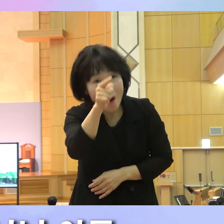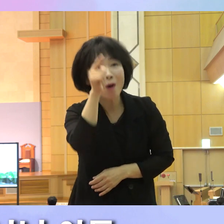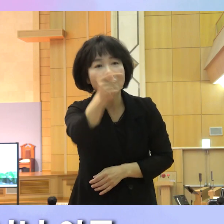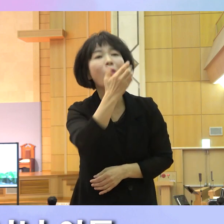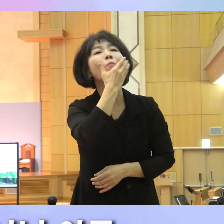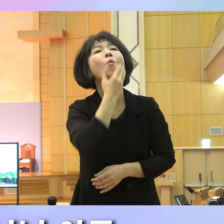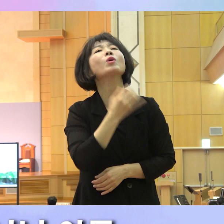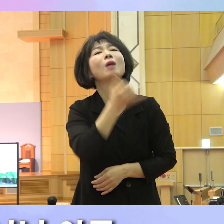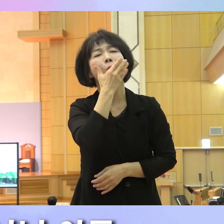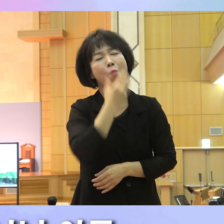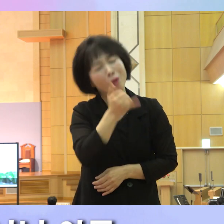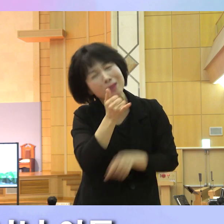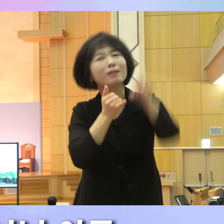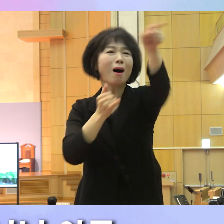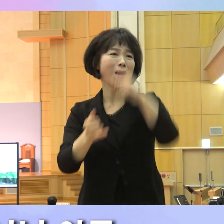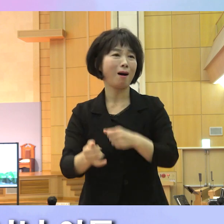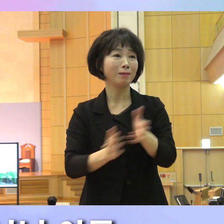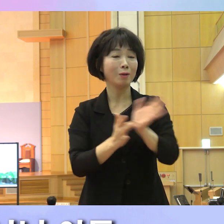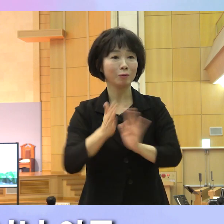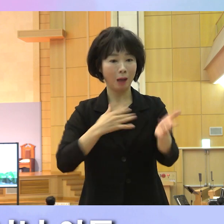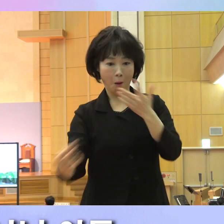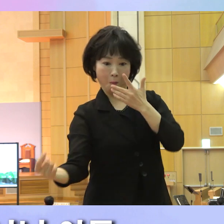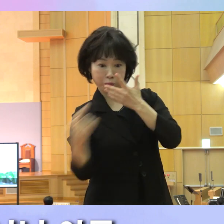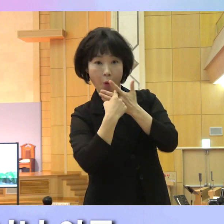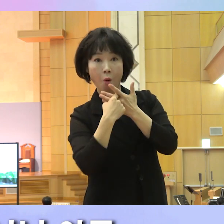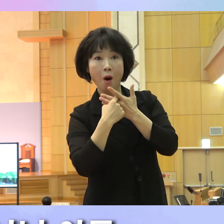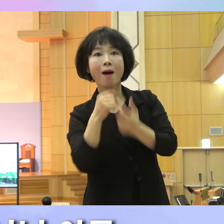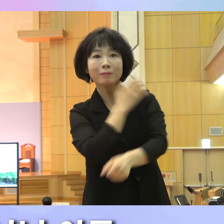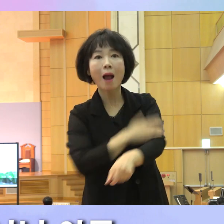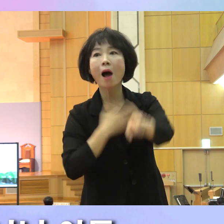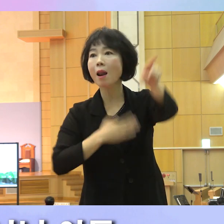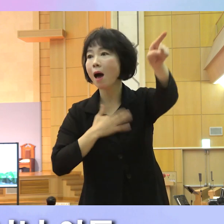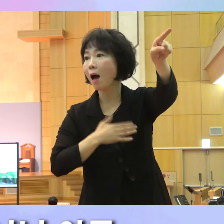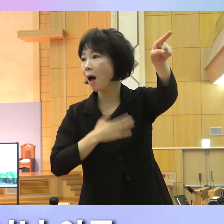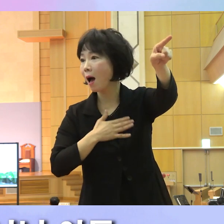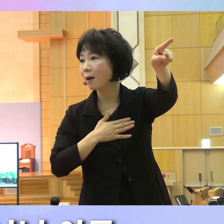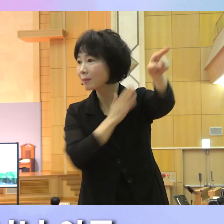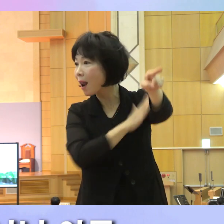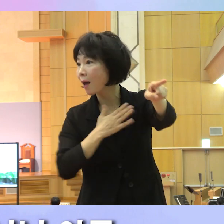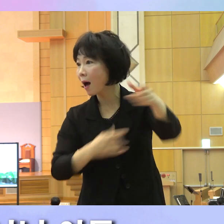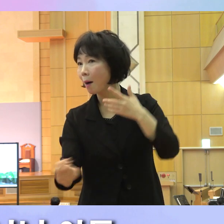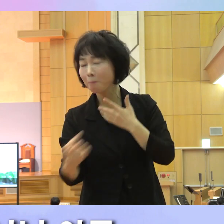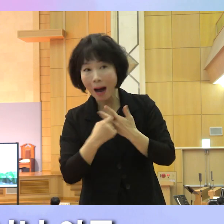베드로라고 하는 이름은 예수님이 지어준 이름이고 바요나라고 하는 이름은 별명입니다.